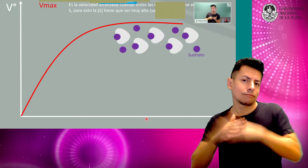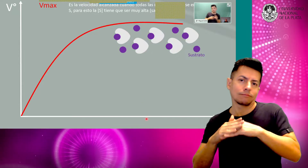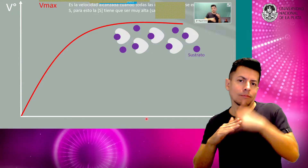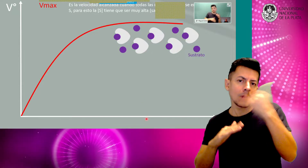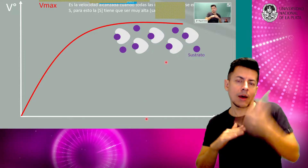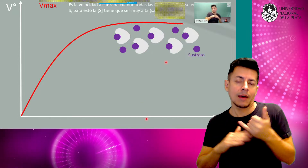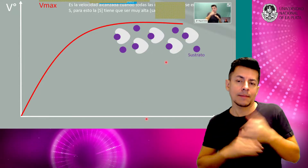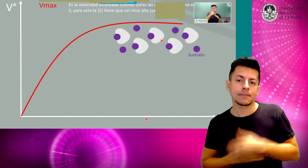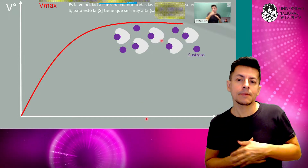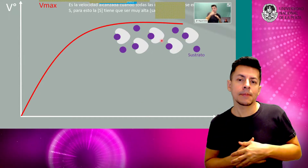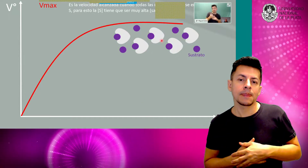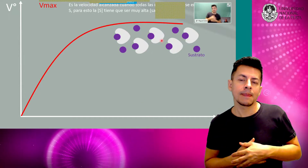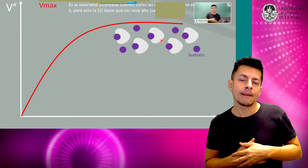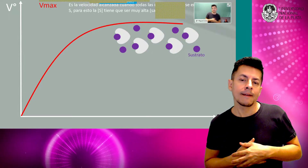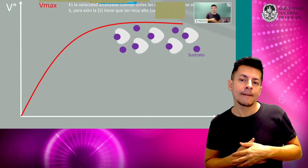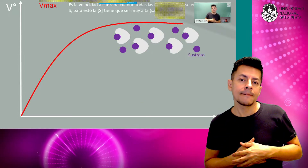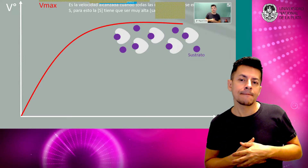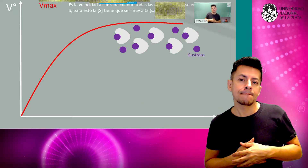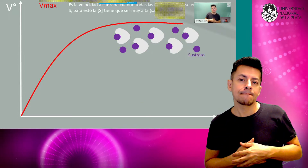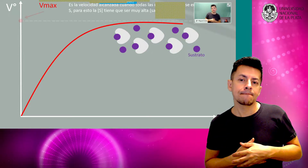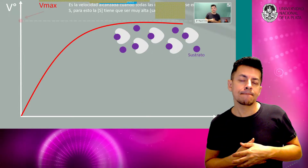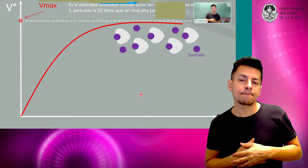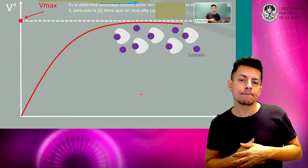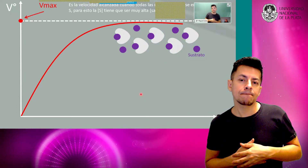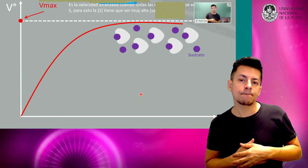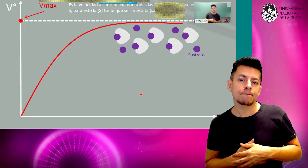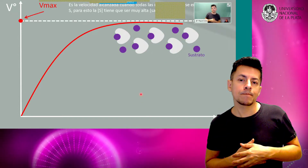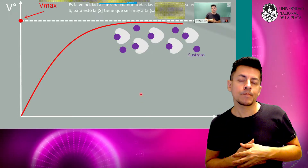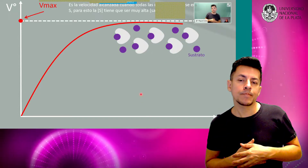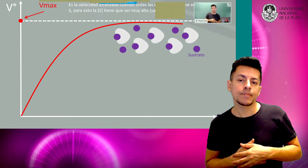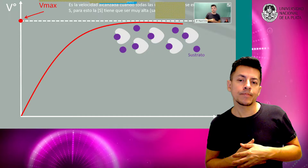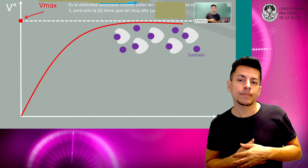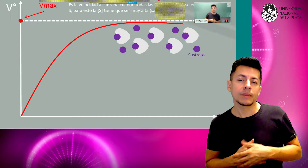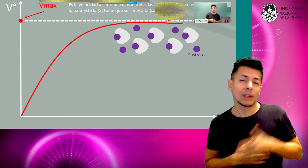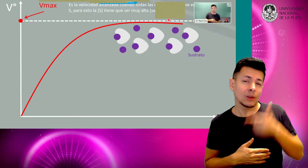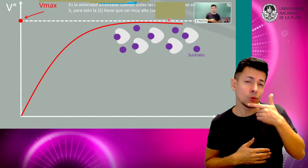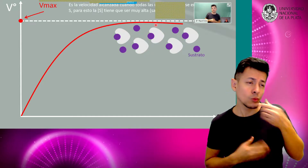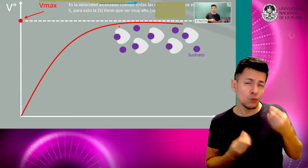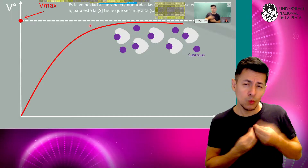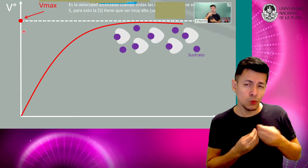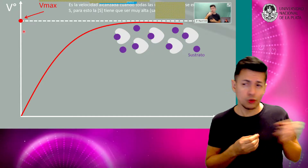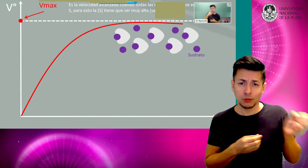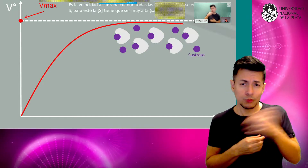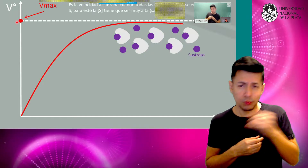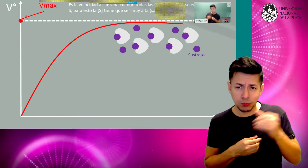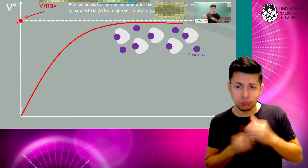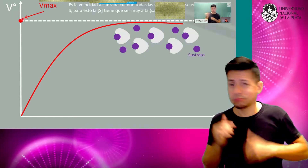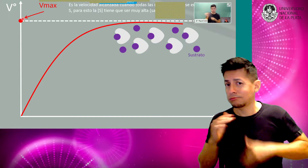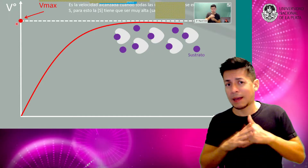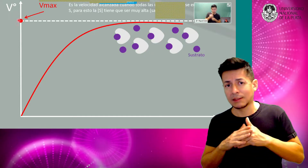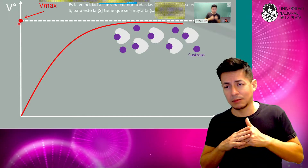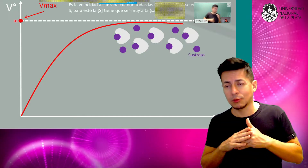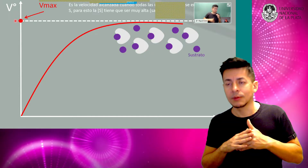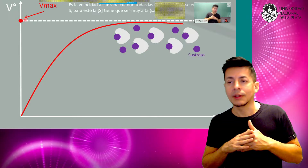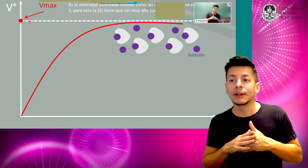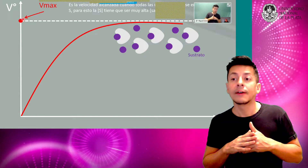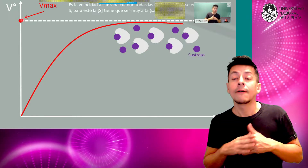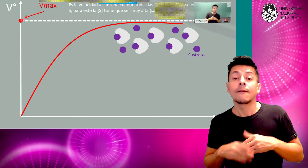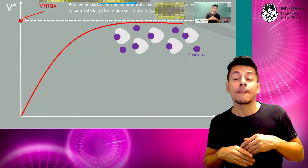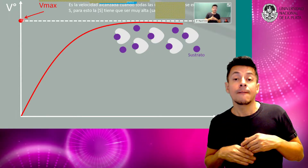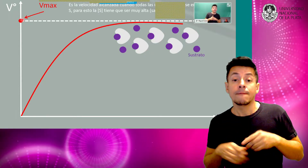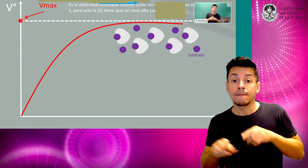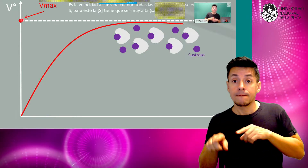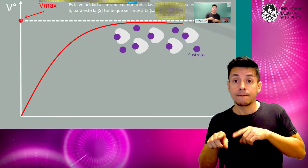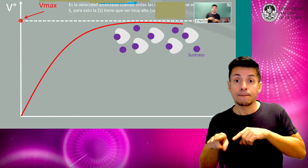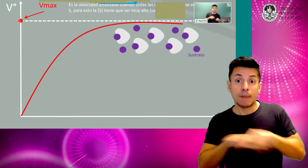que ser muy alta para que podamos alcanzar la velocidad máxima. Entonces, el valor de velocidad alcanzado por